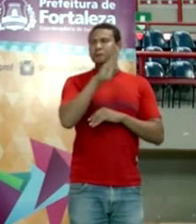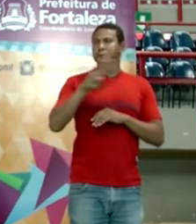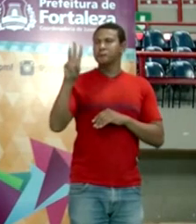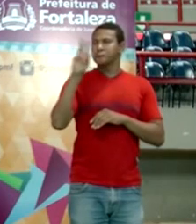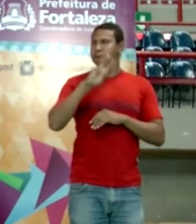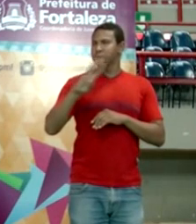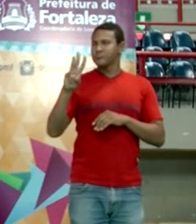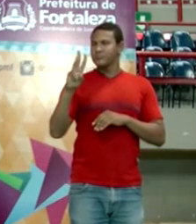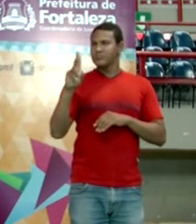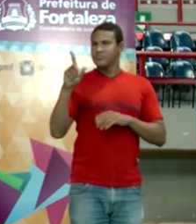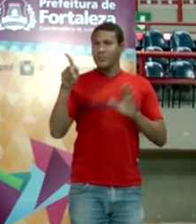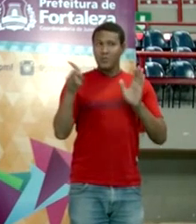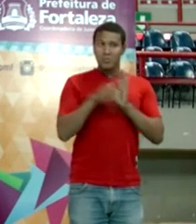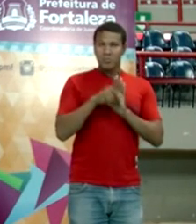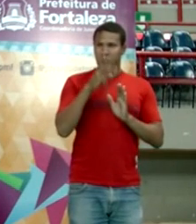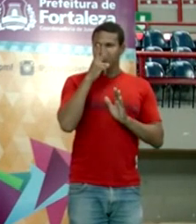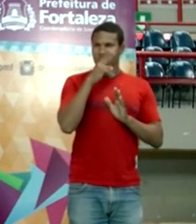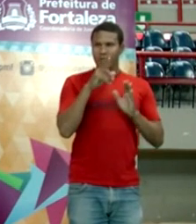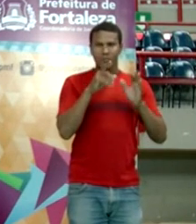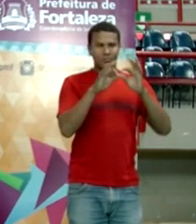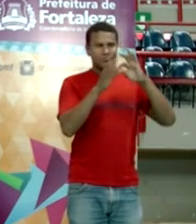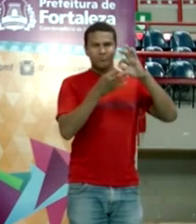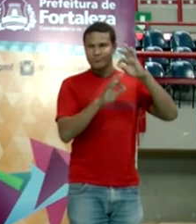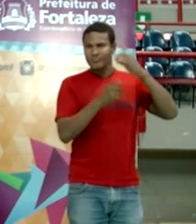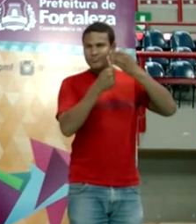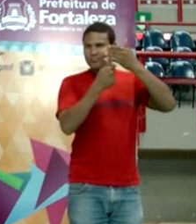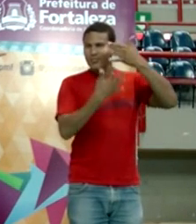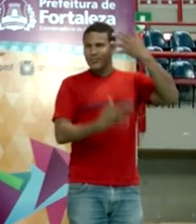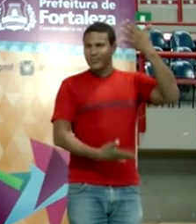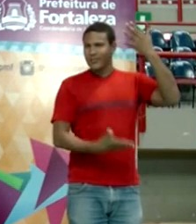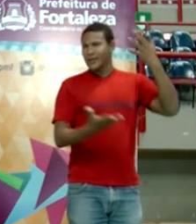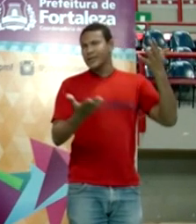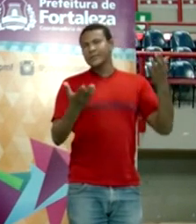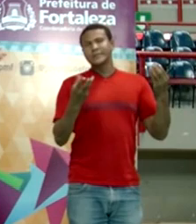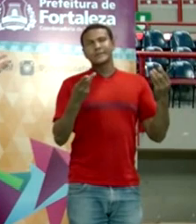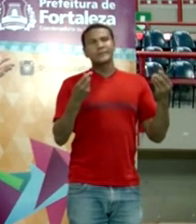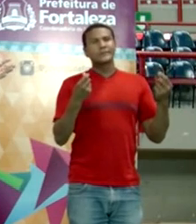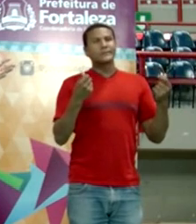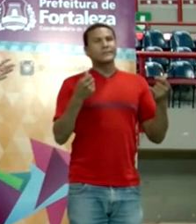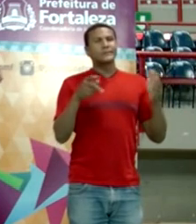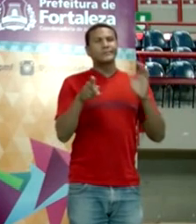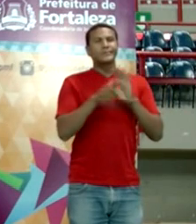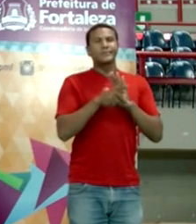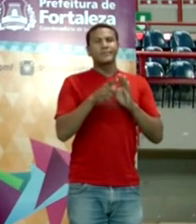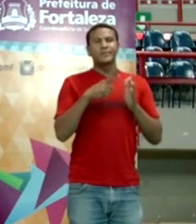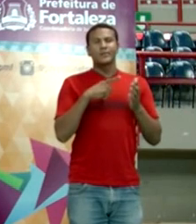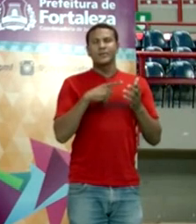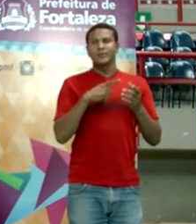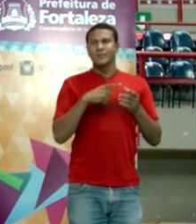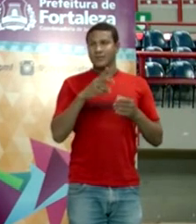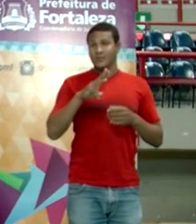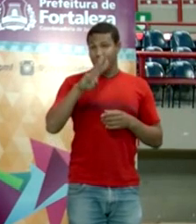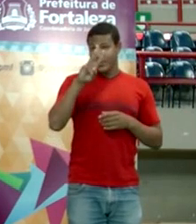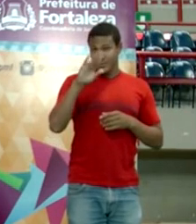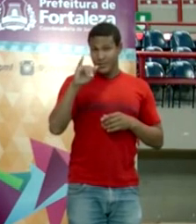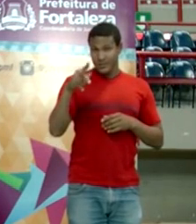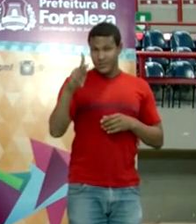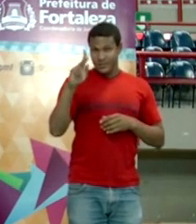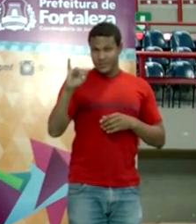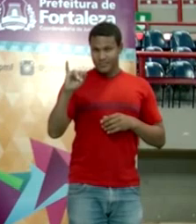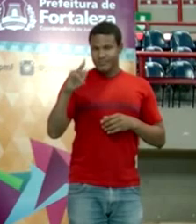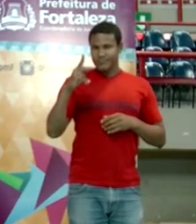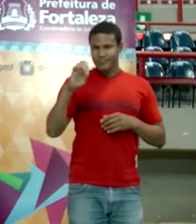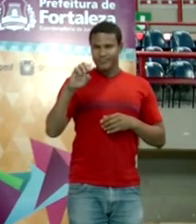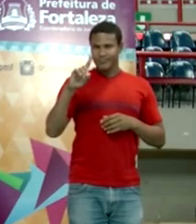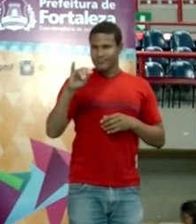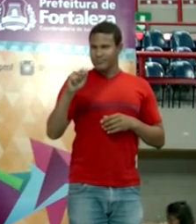de enciclopédia virtual. Me diz aí um site desses, enciclopédia virtual, Wikipédia. Você